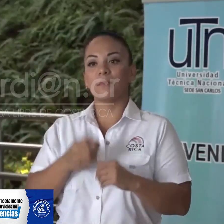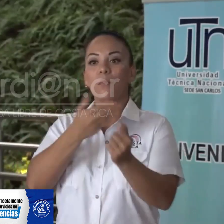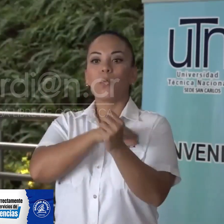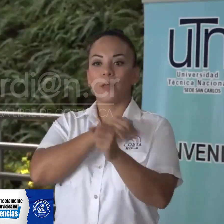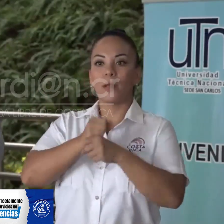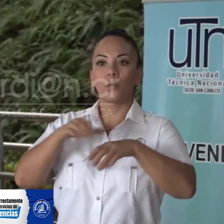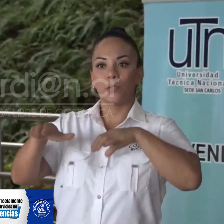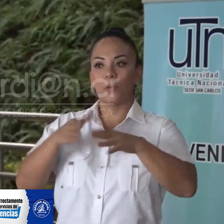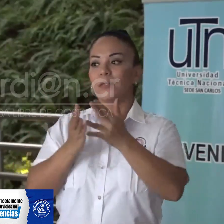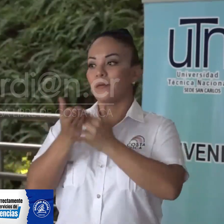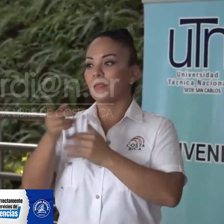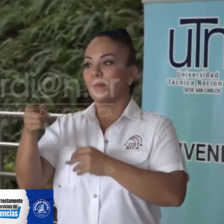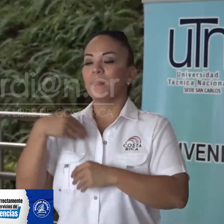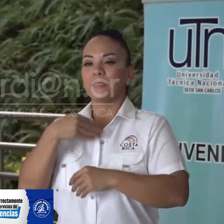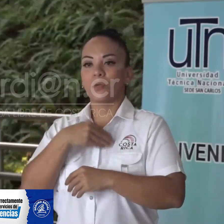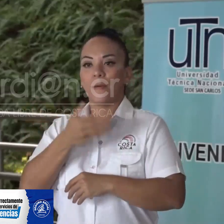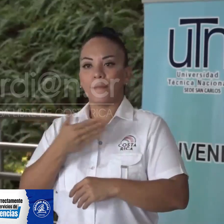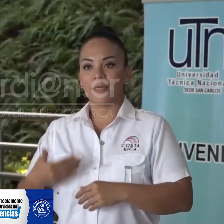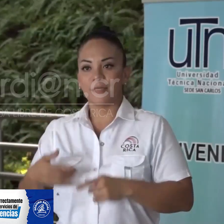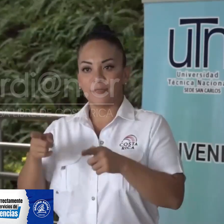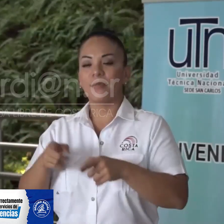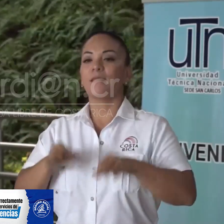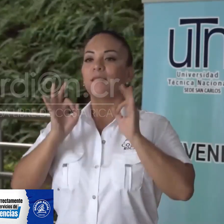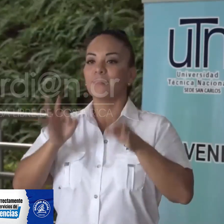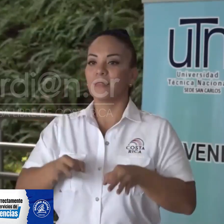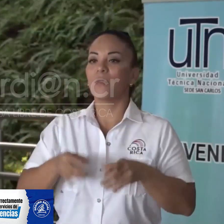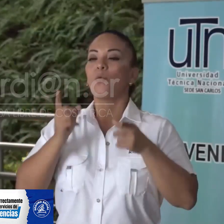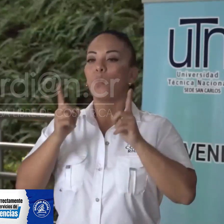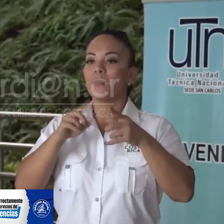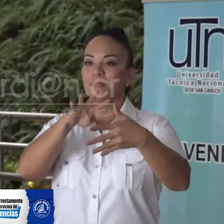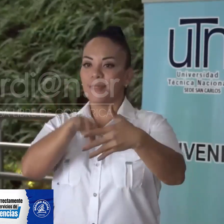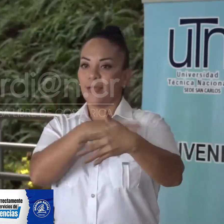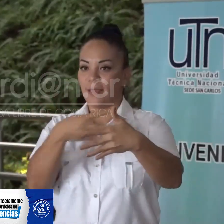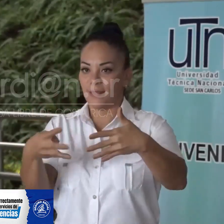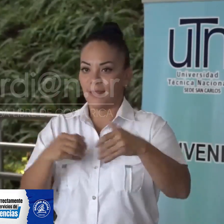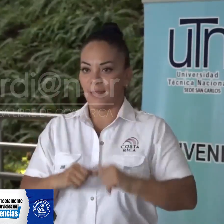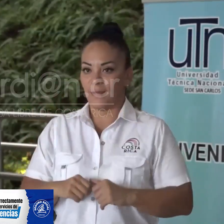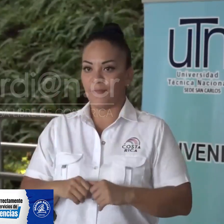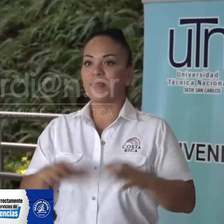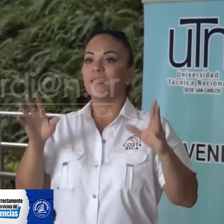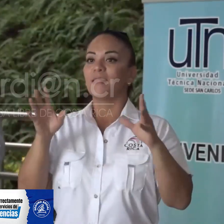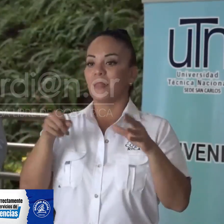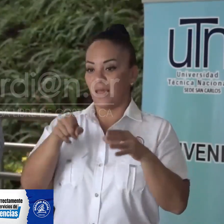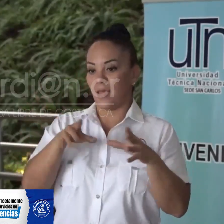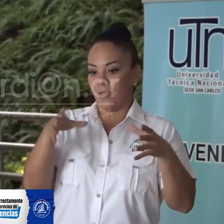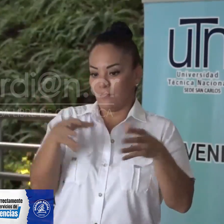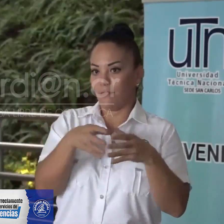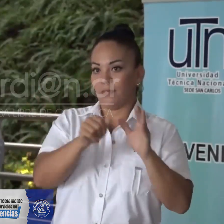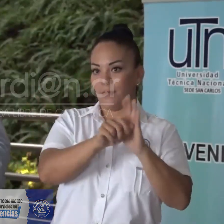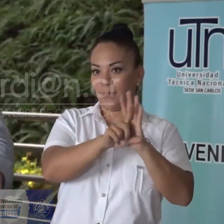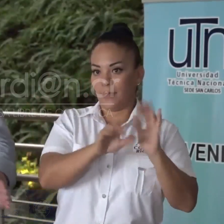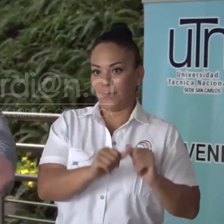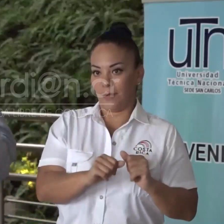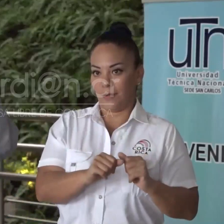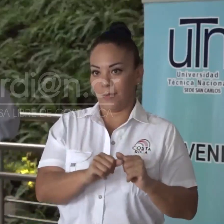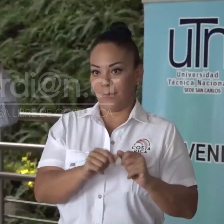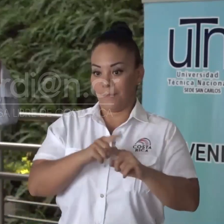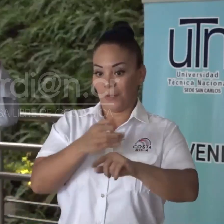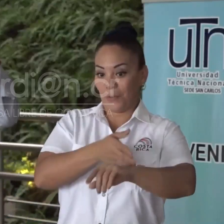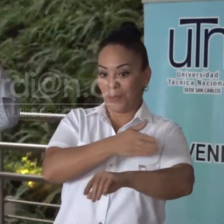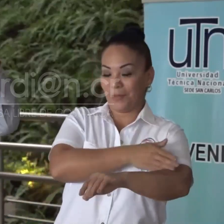a través del Ministerio de la Presidencia, decide cuál es la agenda del Congreso. Entonces, de aquí para